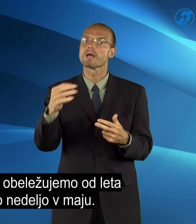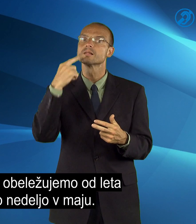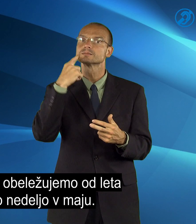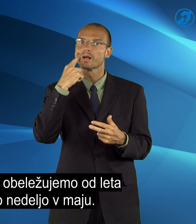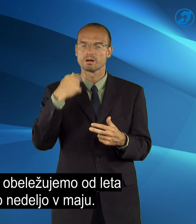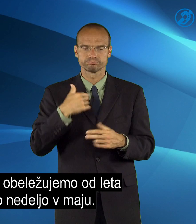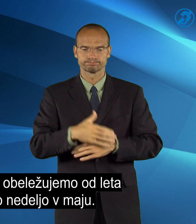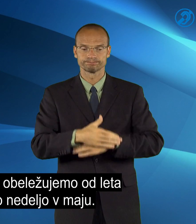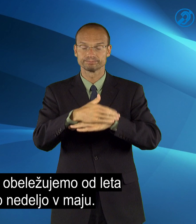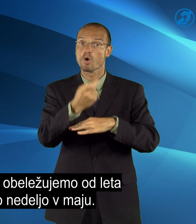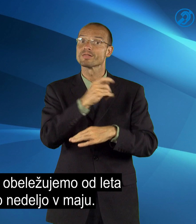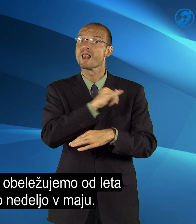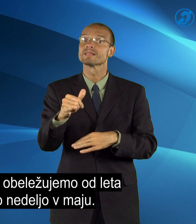Svetovni dan smeha obeležujemo od leta